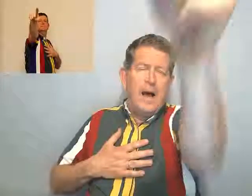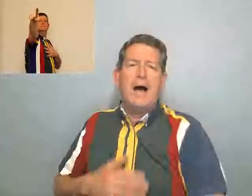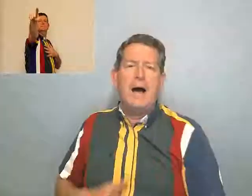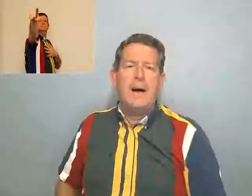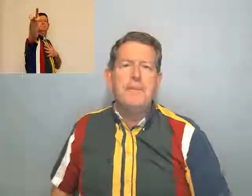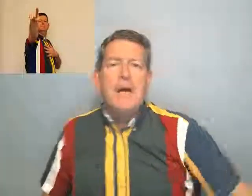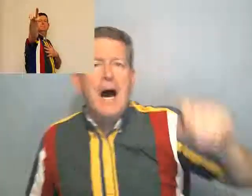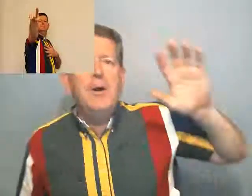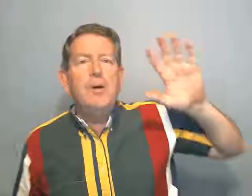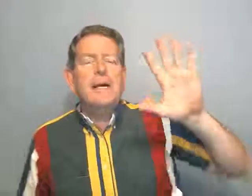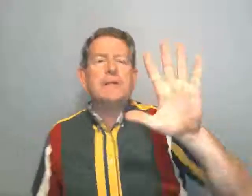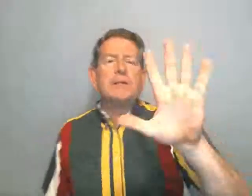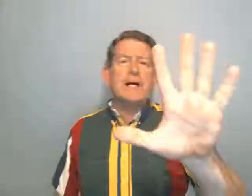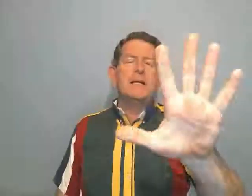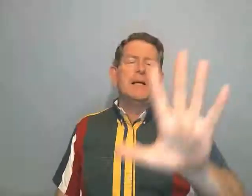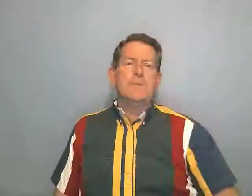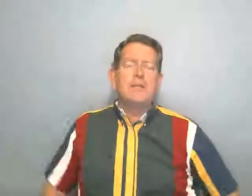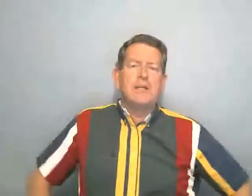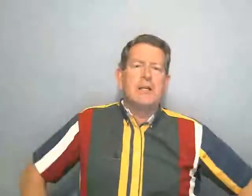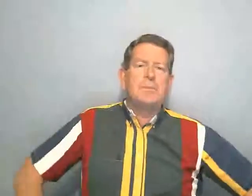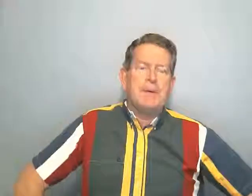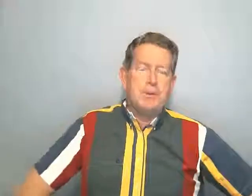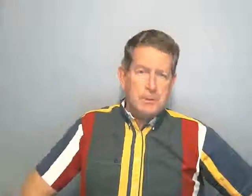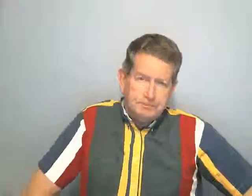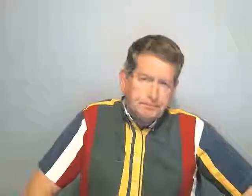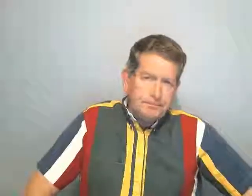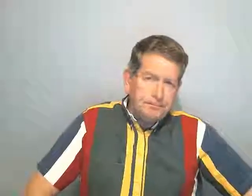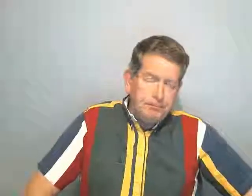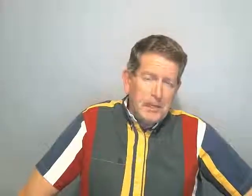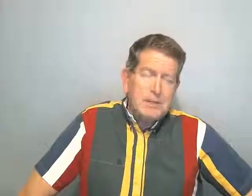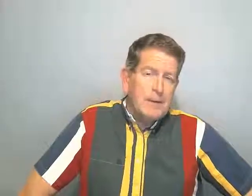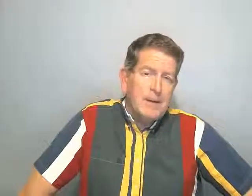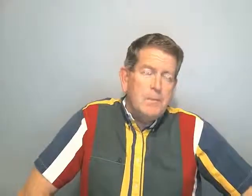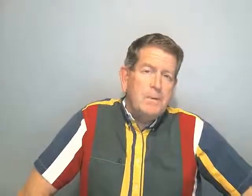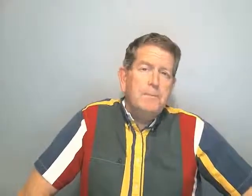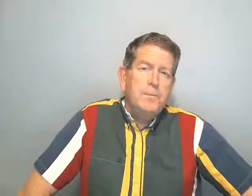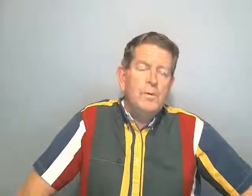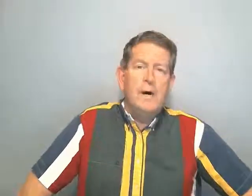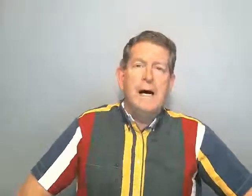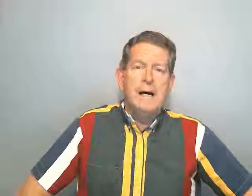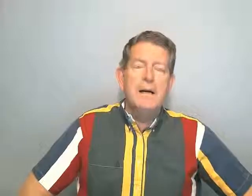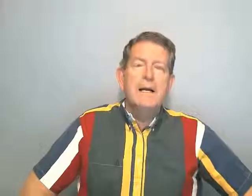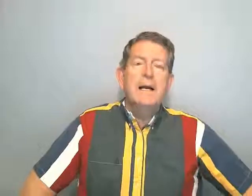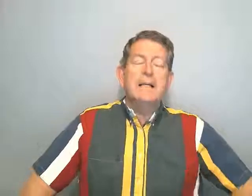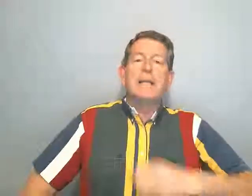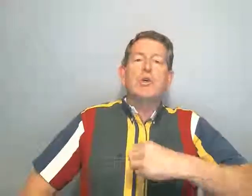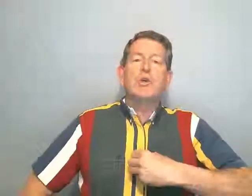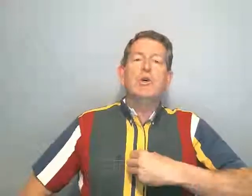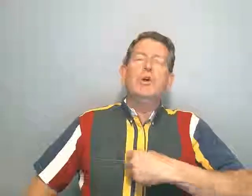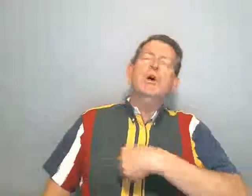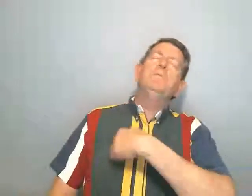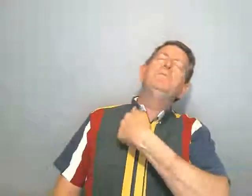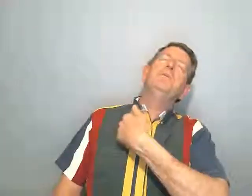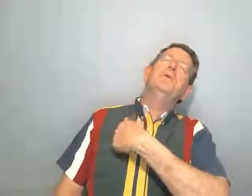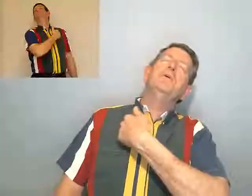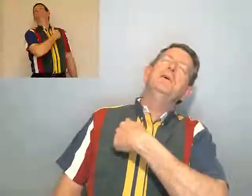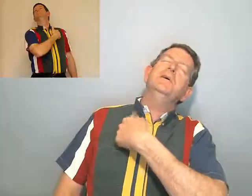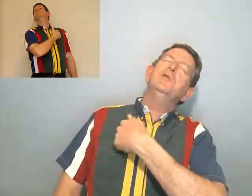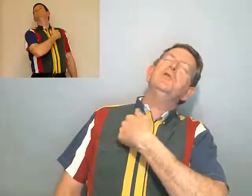Voilà. Alors, la cinquième de ces expressions, ça vient du verbe pouvoir, et c'est je peux. Je